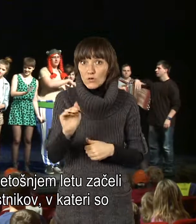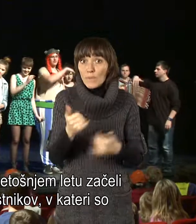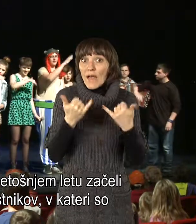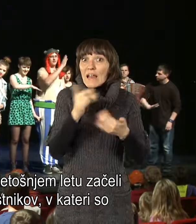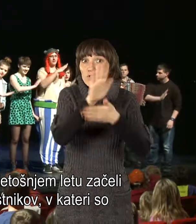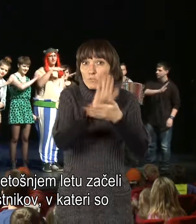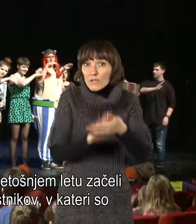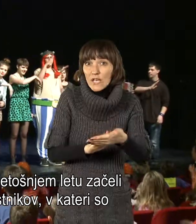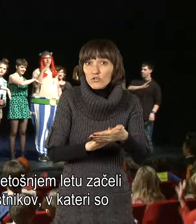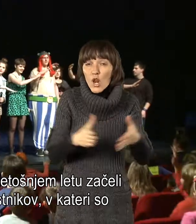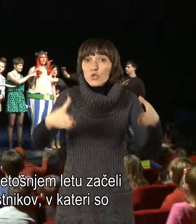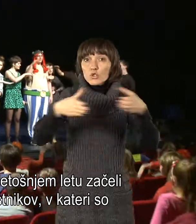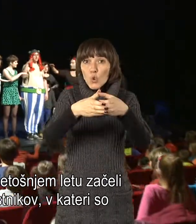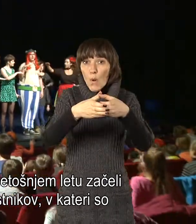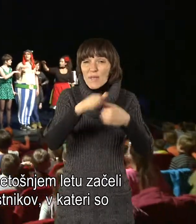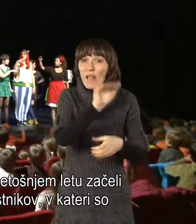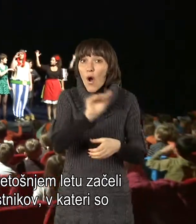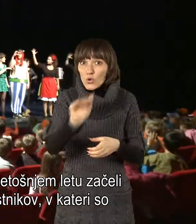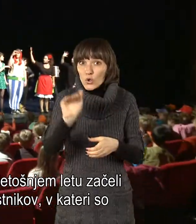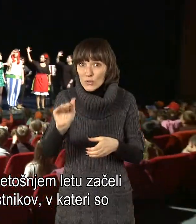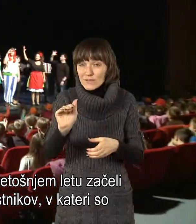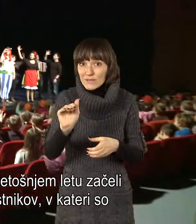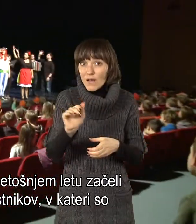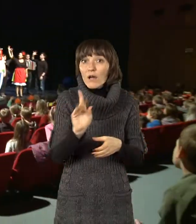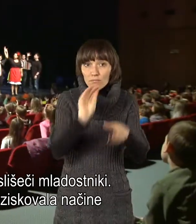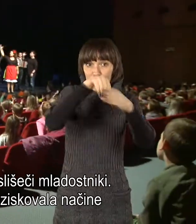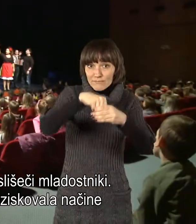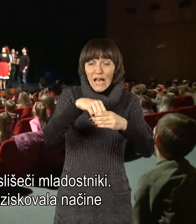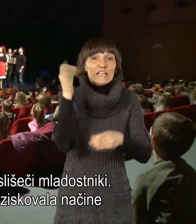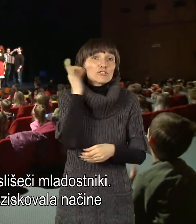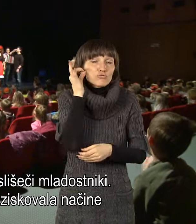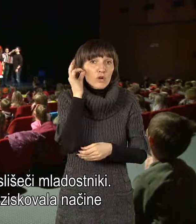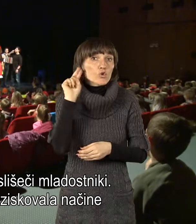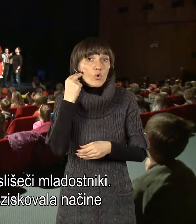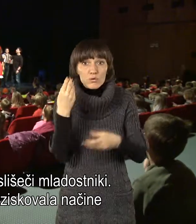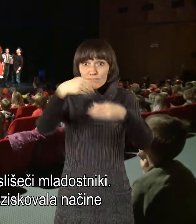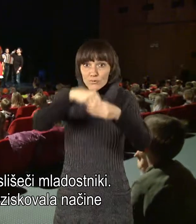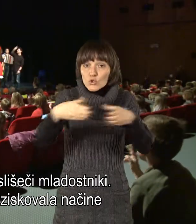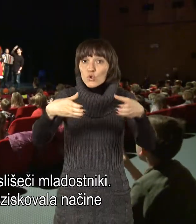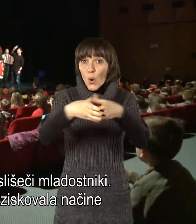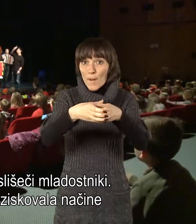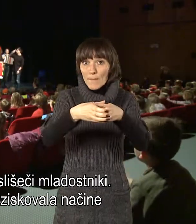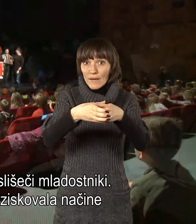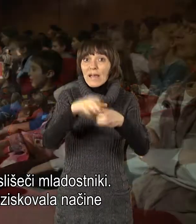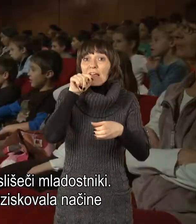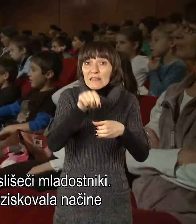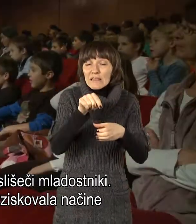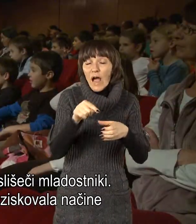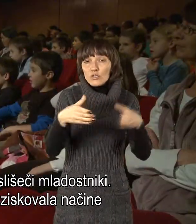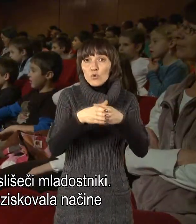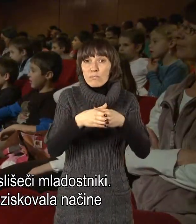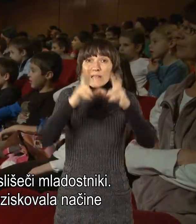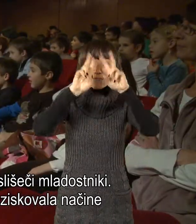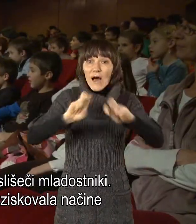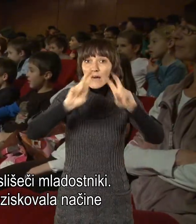letošnjem letu začeli z skupino mladostnikov, v kateri so vključeni gluhi in slišeči mladostniki. In ta skupina